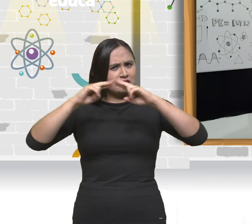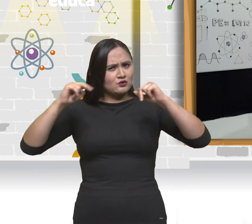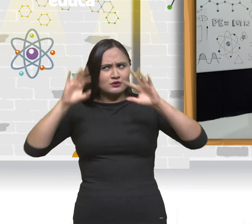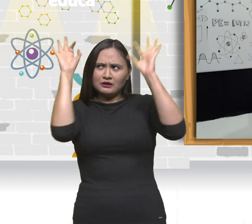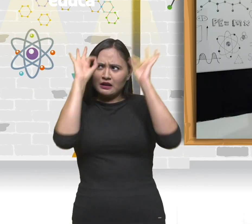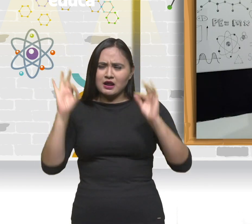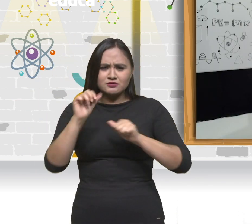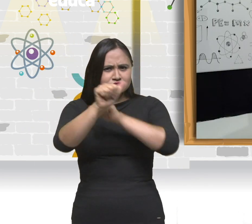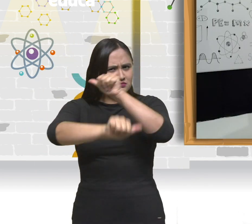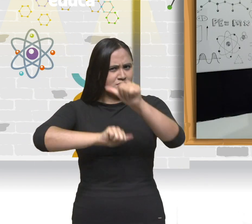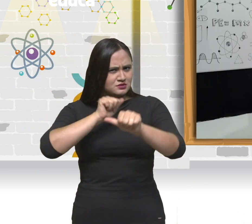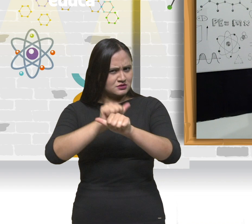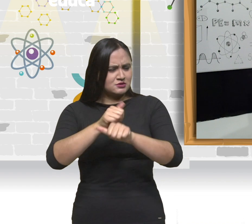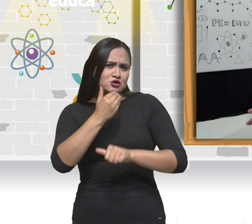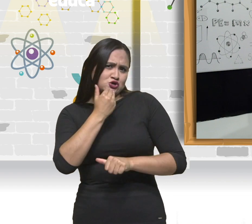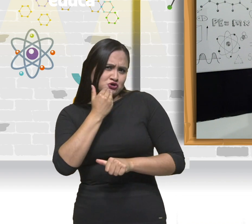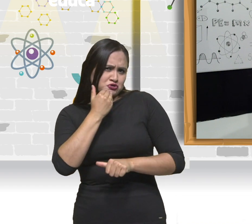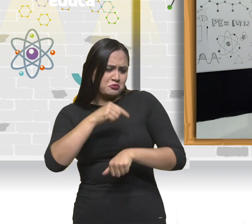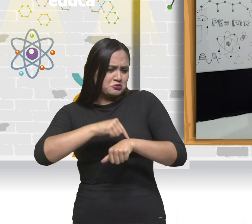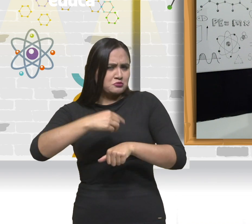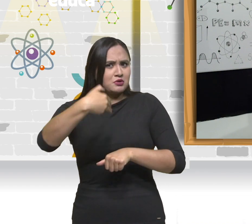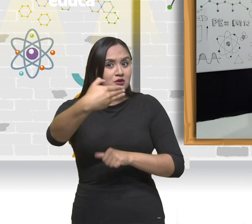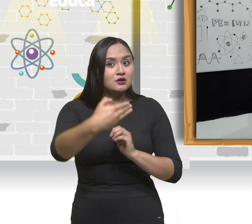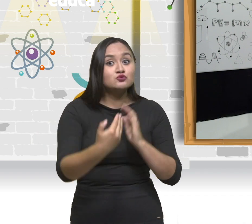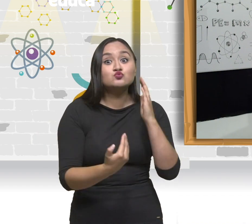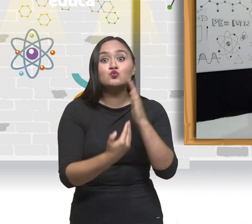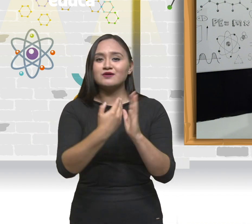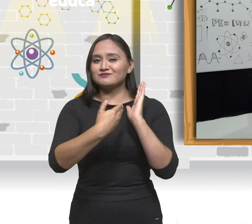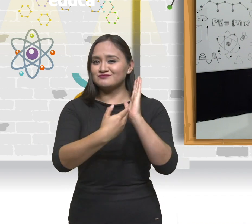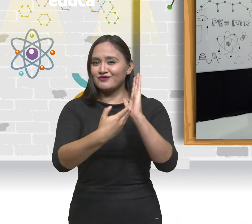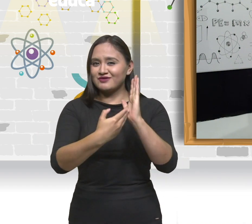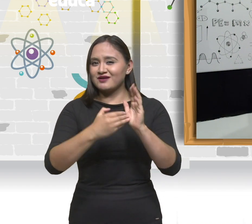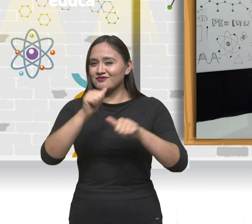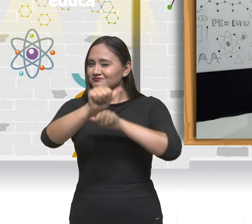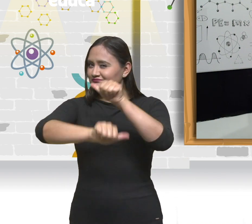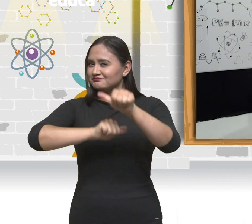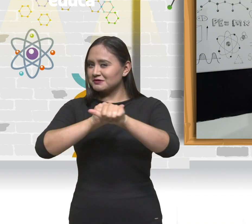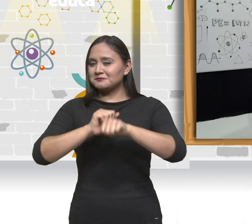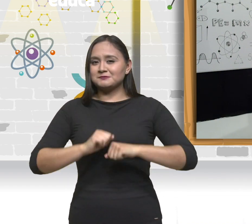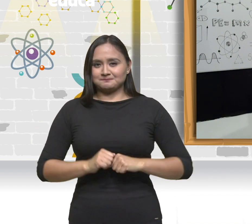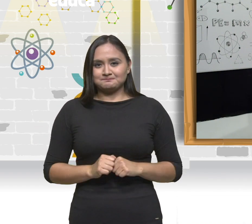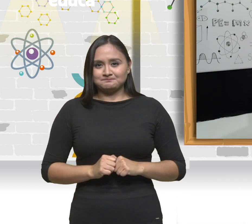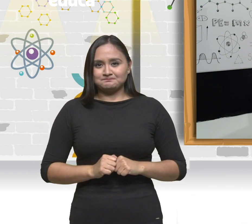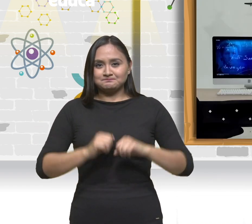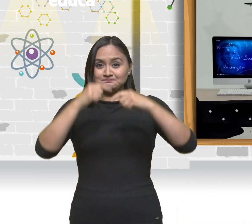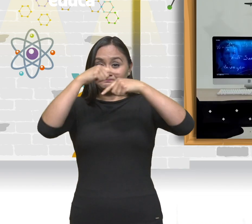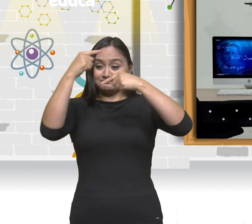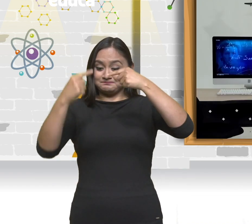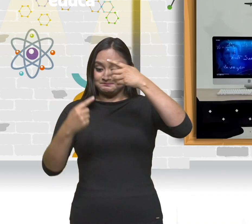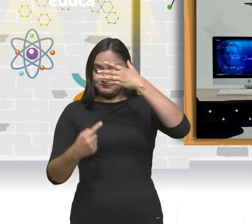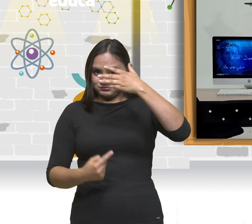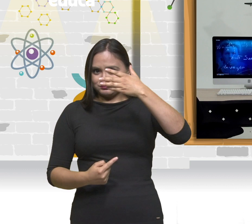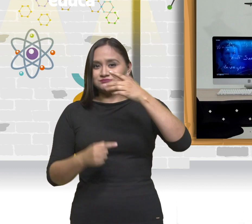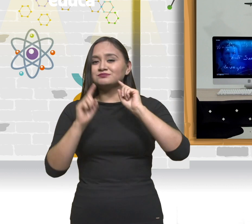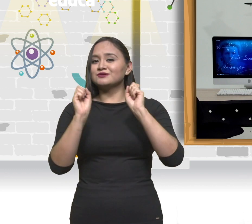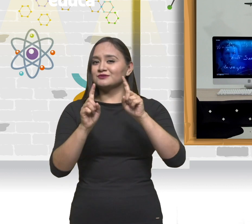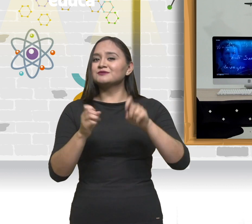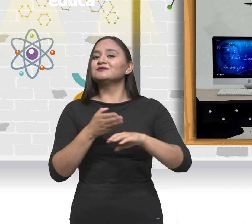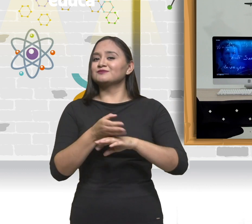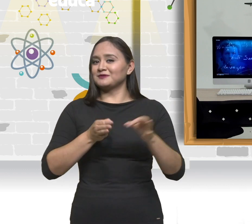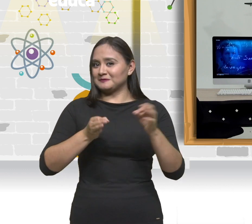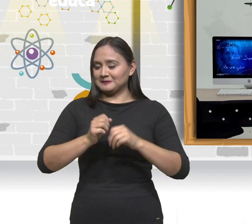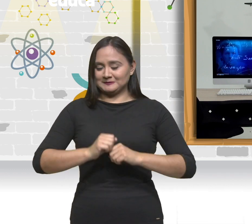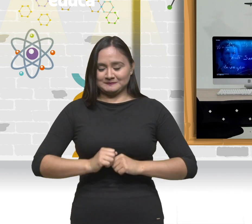naturaleza eléctrica del átomo? ¿Y cómo este modelo constituyó la base para el siguiente modelo atómico? Responderemos de